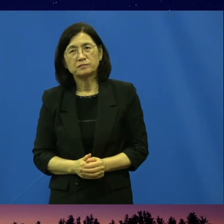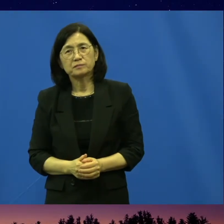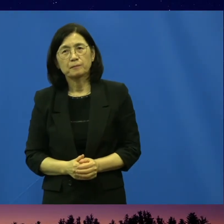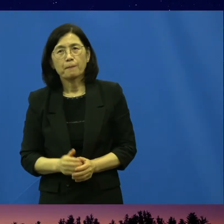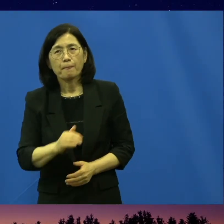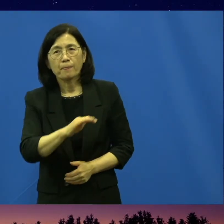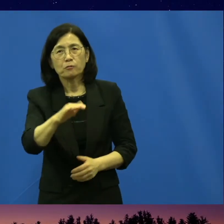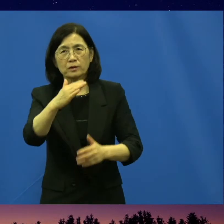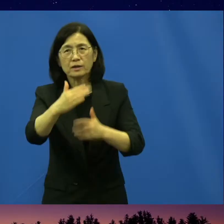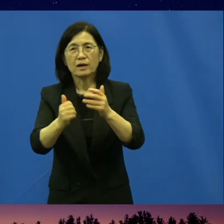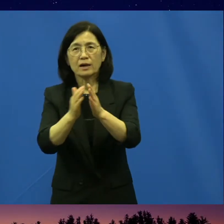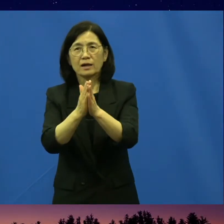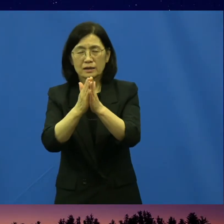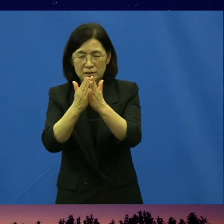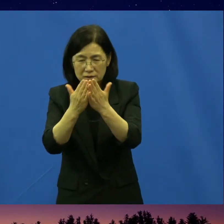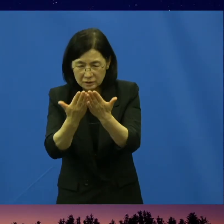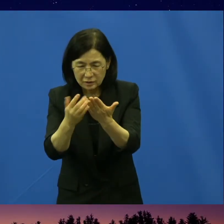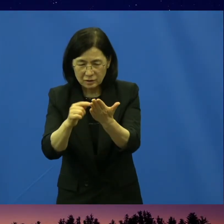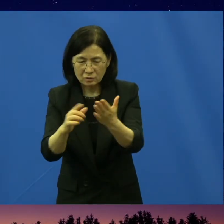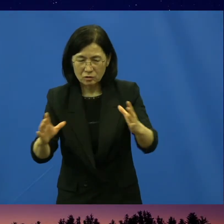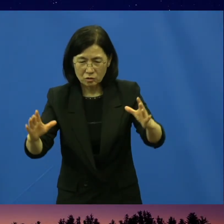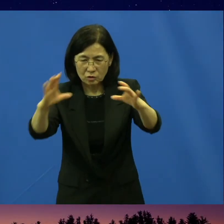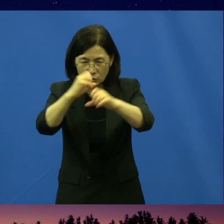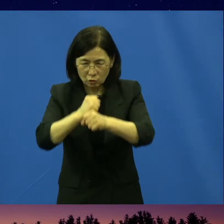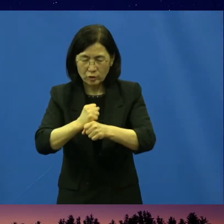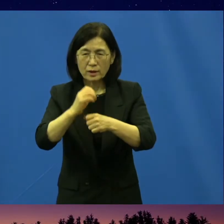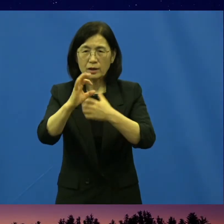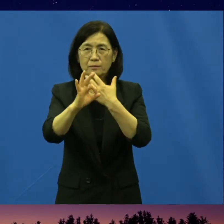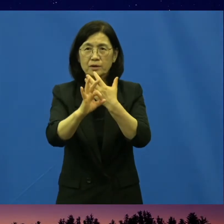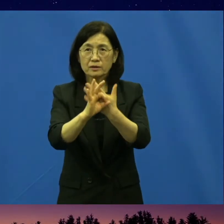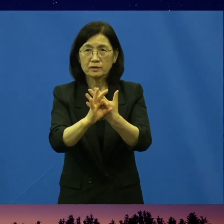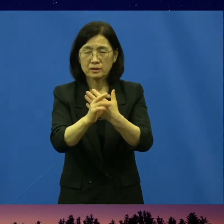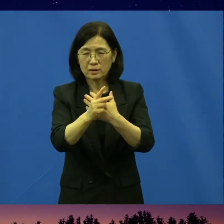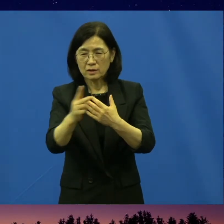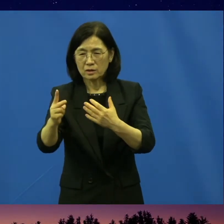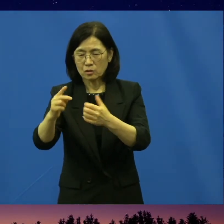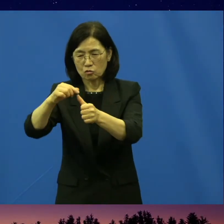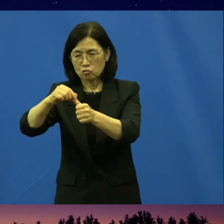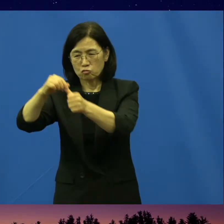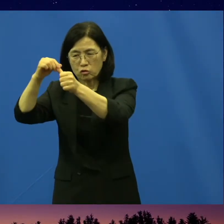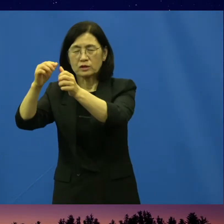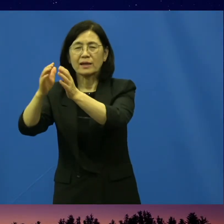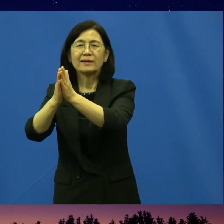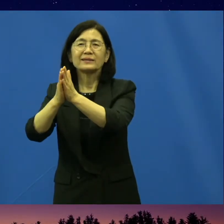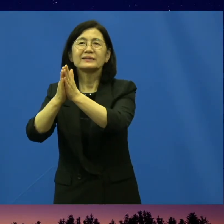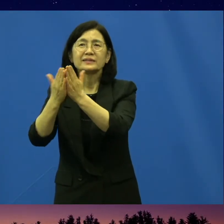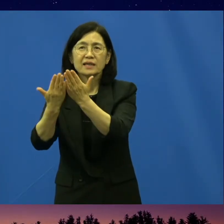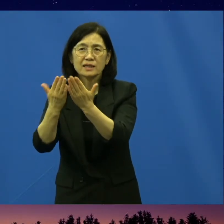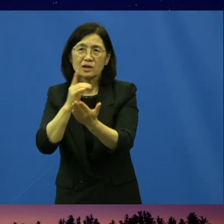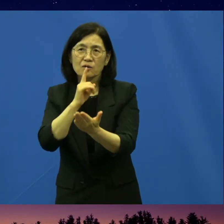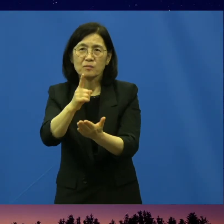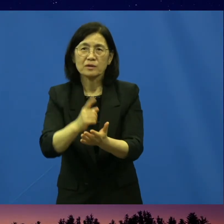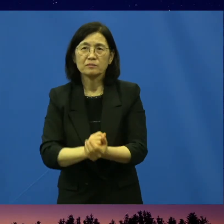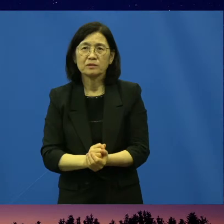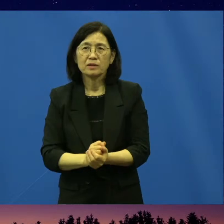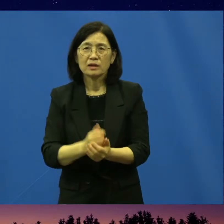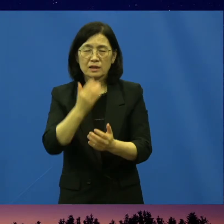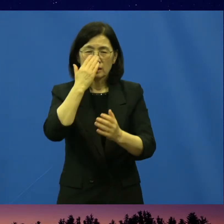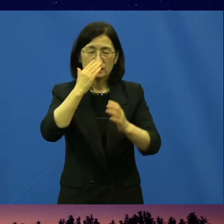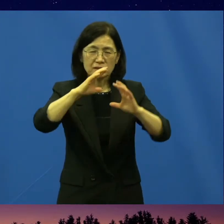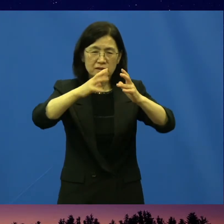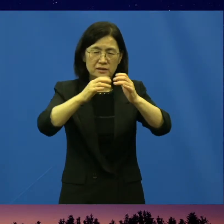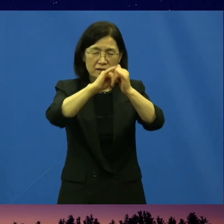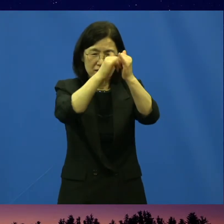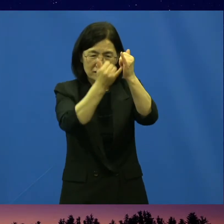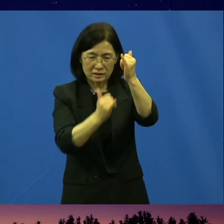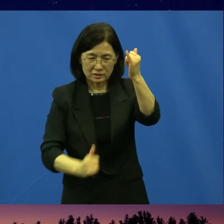우리가 성경을 우리가 한마디로 얘기하면 구원의 책이라고 그래요. 구원의 책. 그래서 이스라엘의 역사 전체가